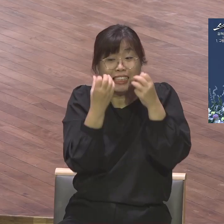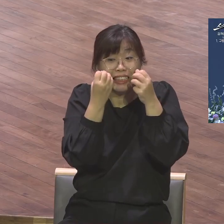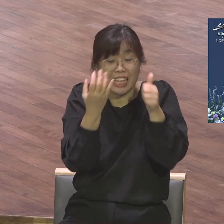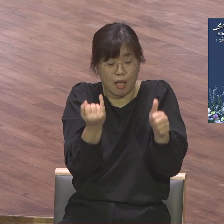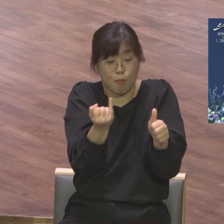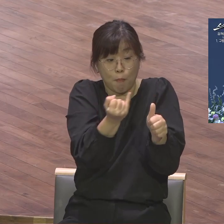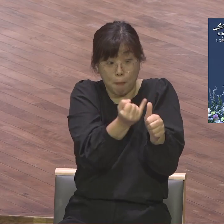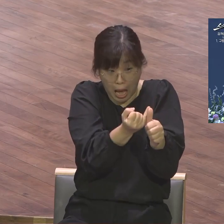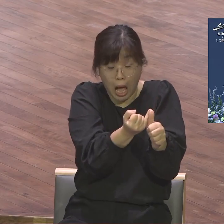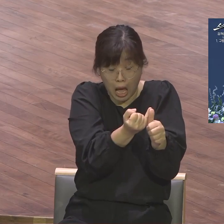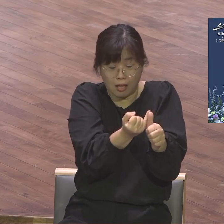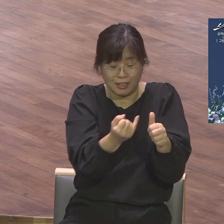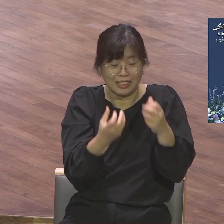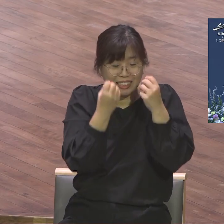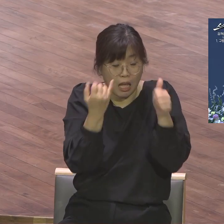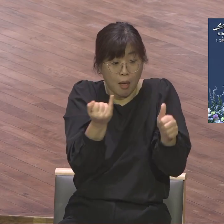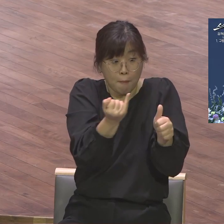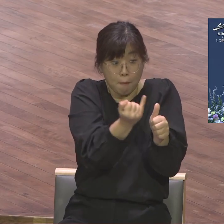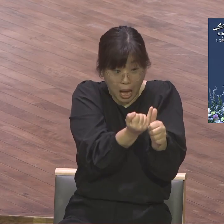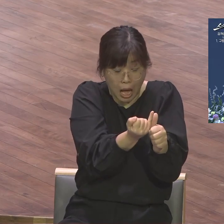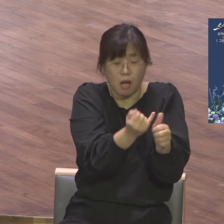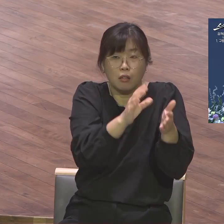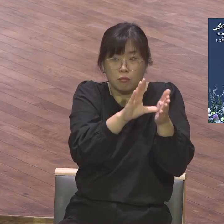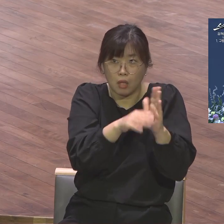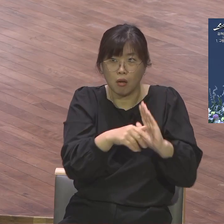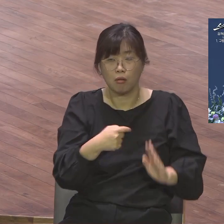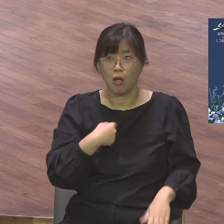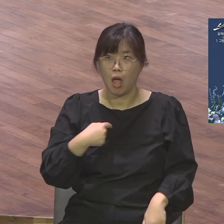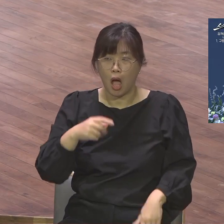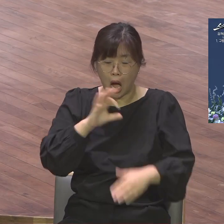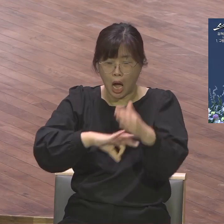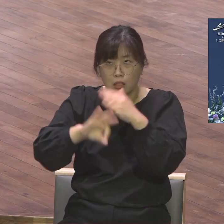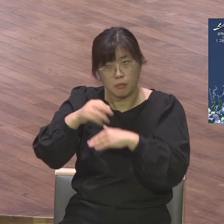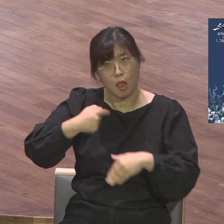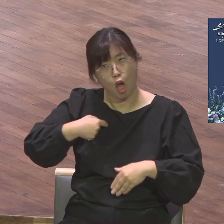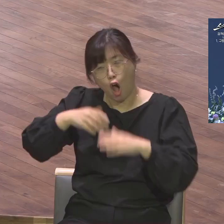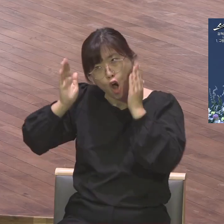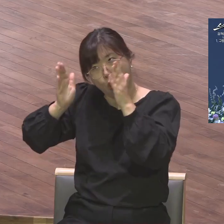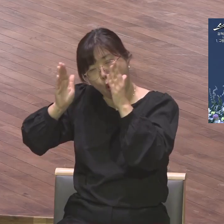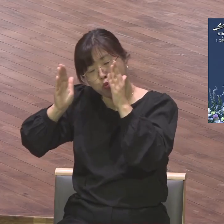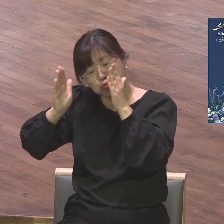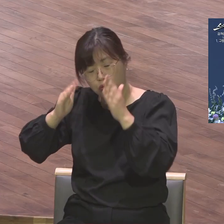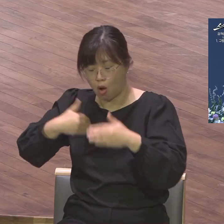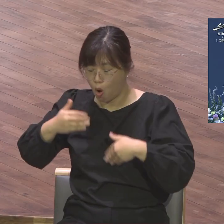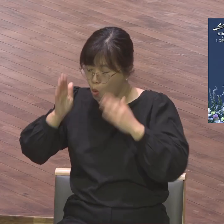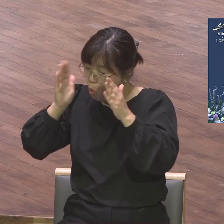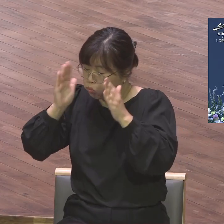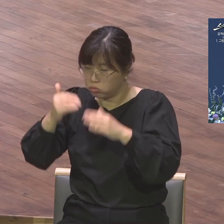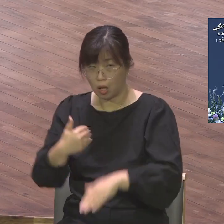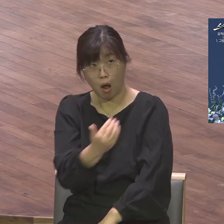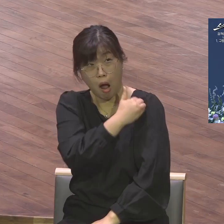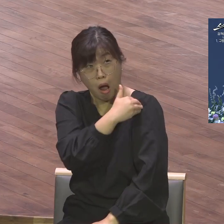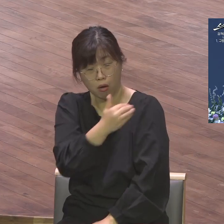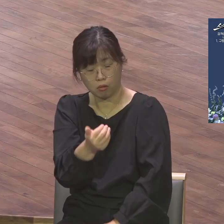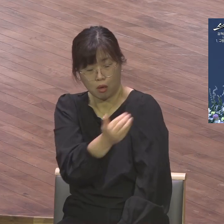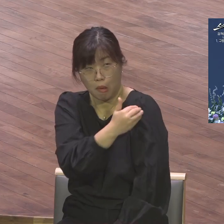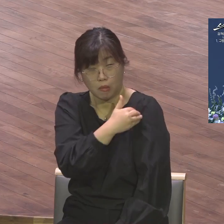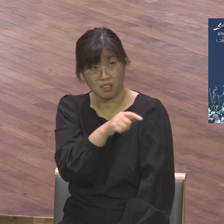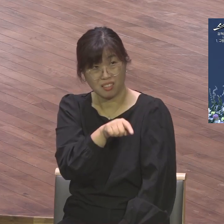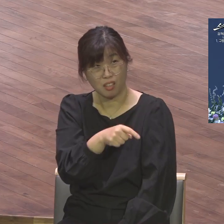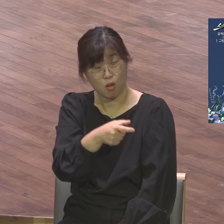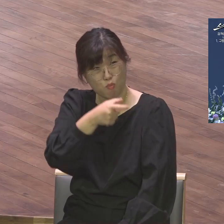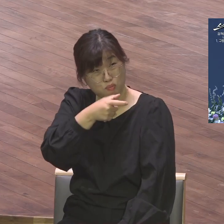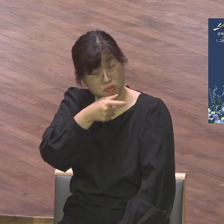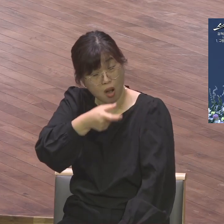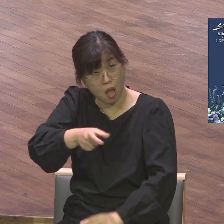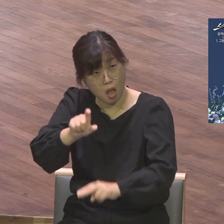공부해야 되는데 자꾸 이 물도를 한단 말이에요. 물을 또오라 한단 말이에요. 우물이 가서 물 또와 물 자꾸 식이니까 이 친구가